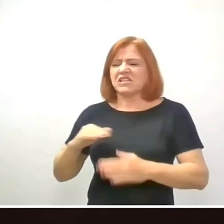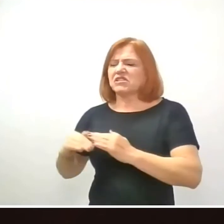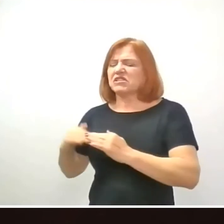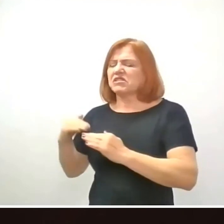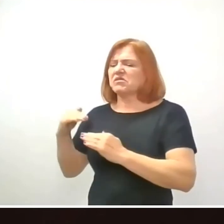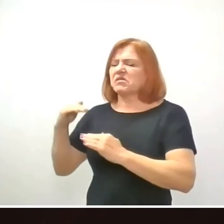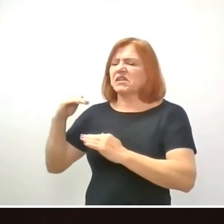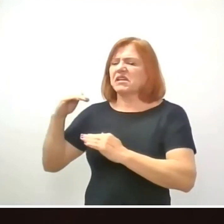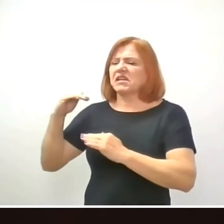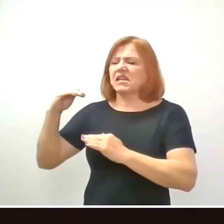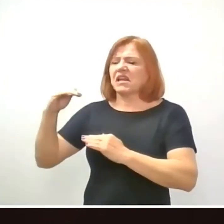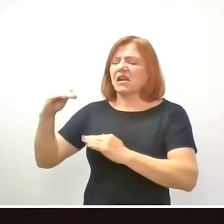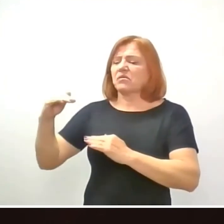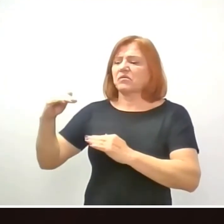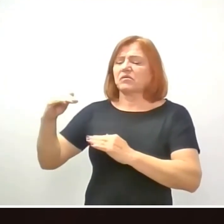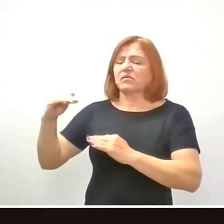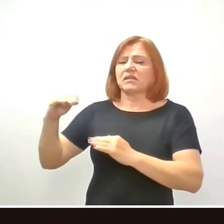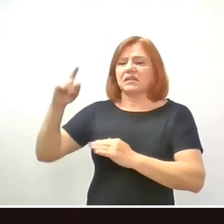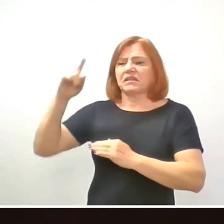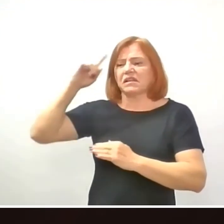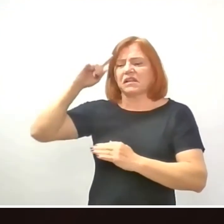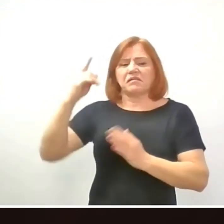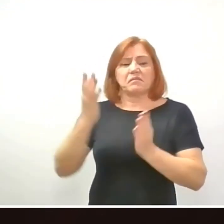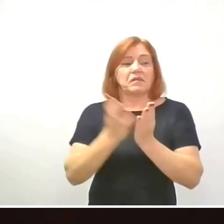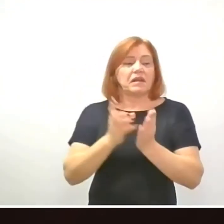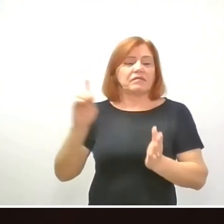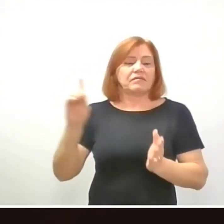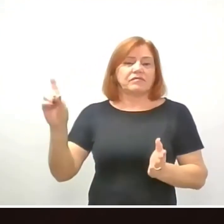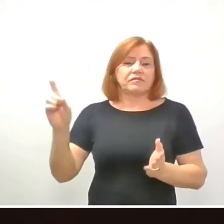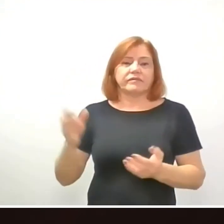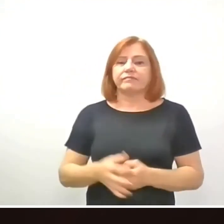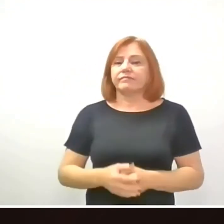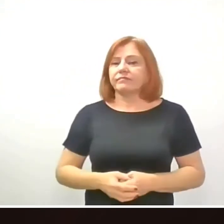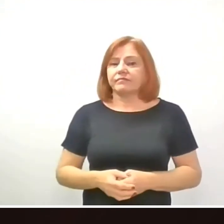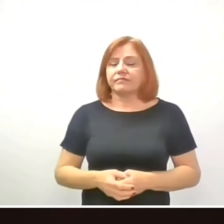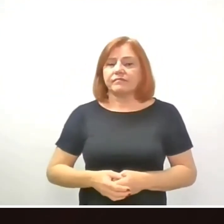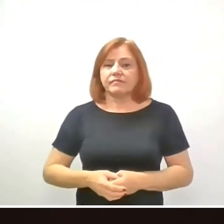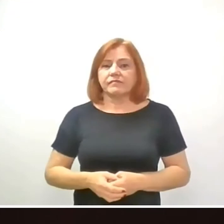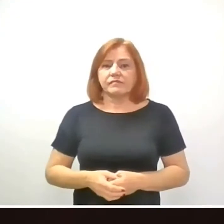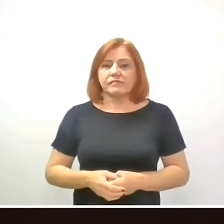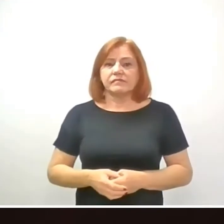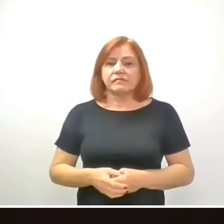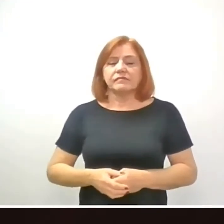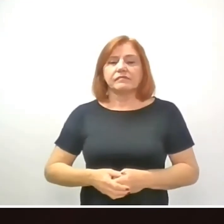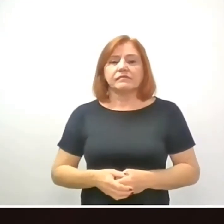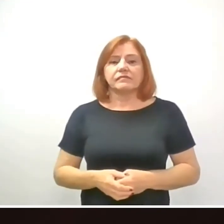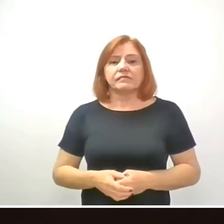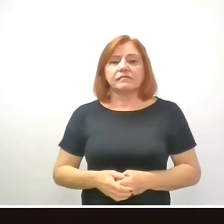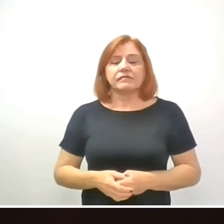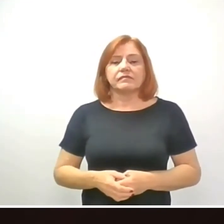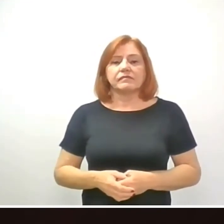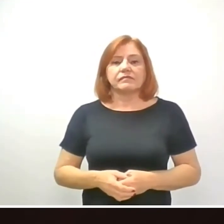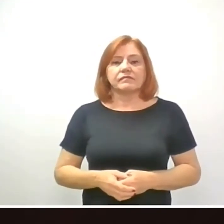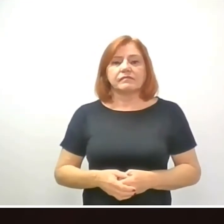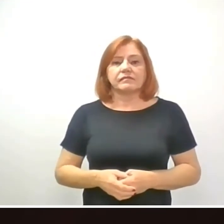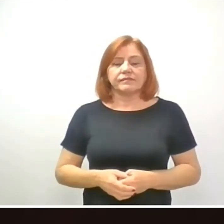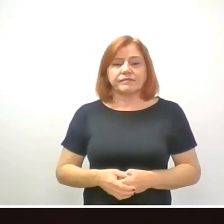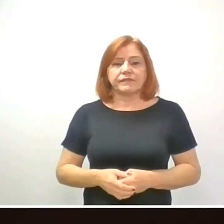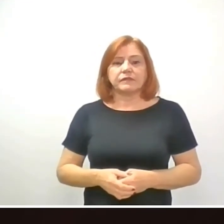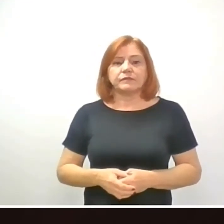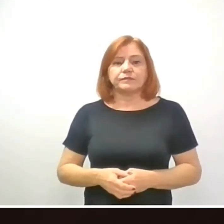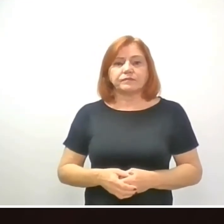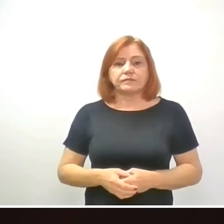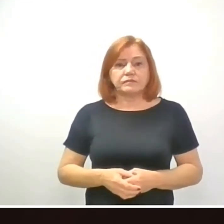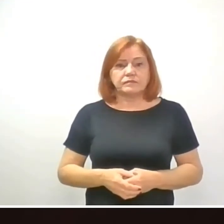ou albigenses, como afirma André Miller, foram precursores dos reformadores do século XVI.